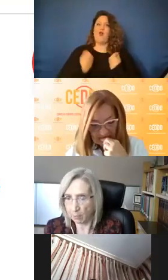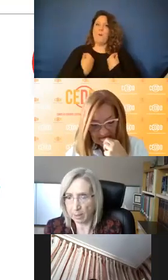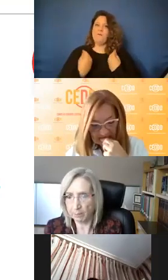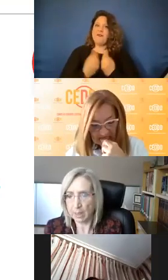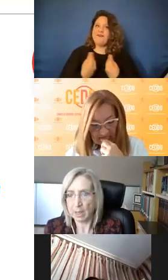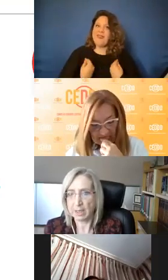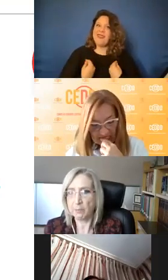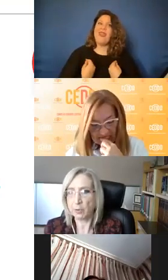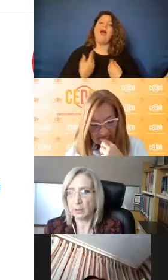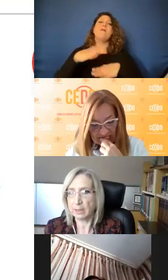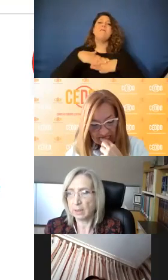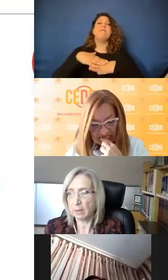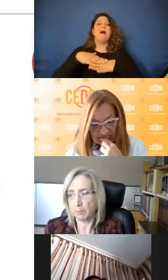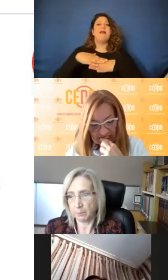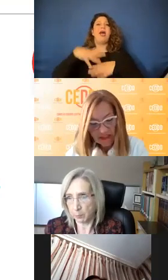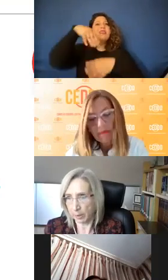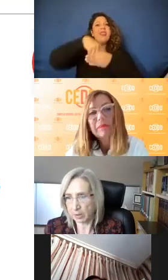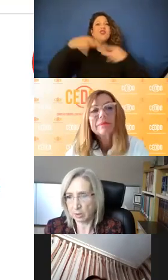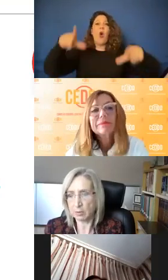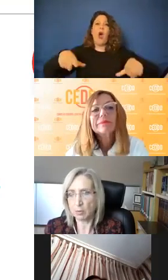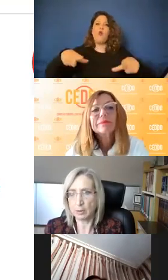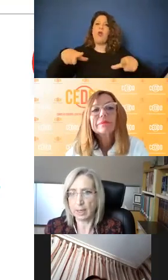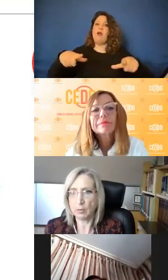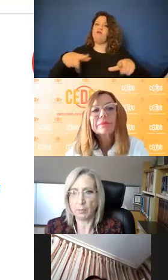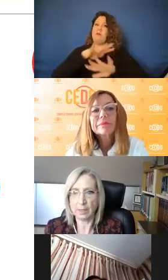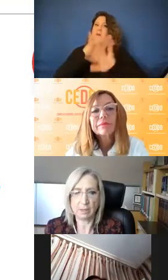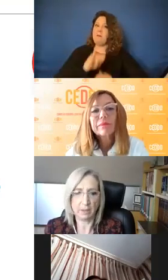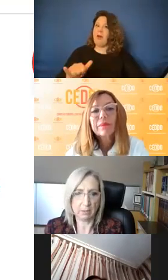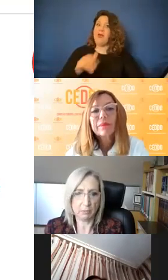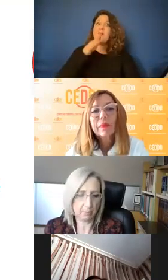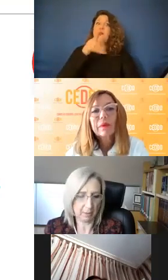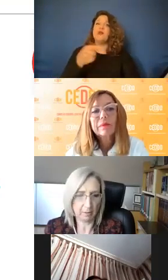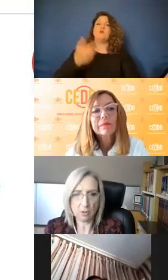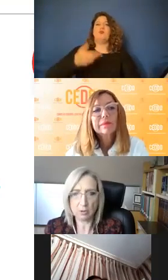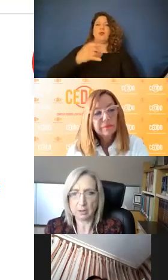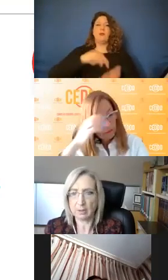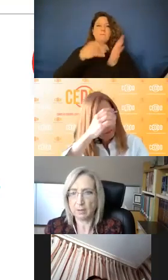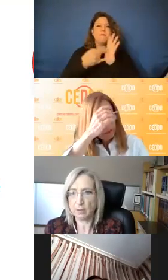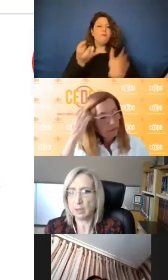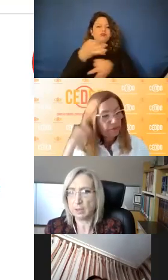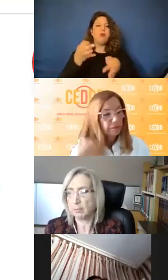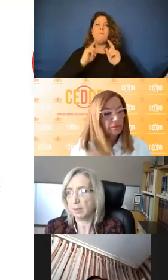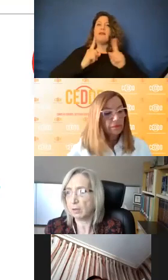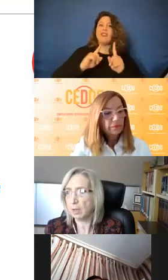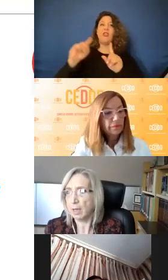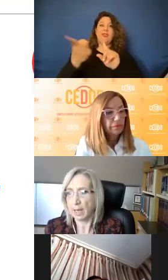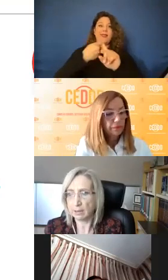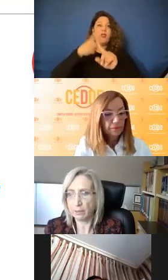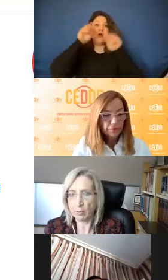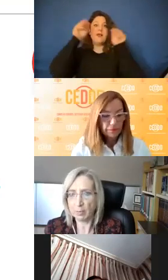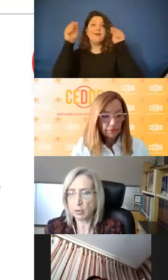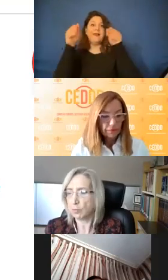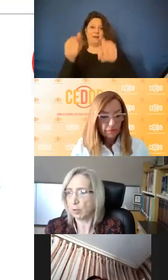paz en el aula. Es importante, por esto, contar con planes efectivos de prevención, de detección y de intervención